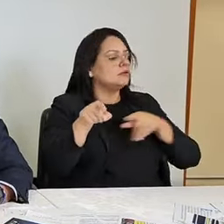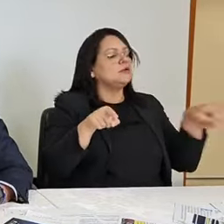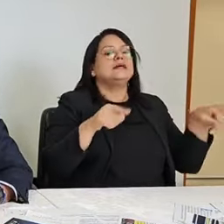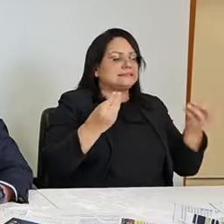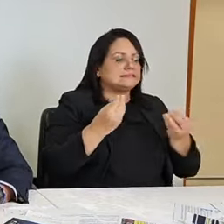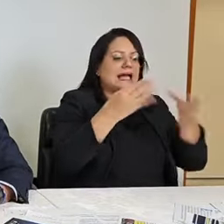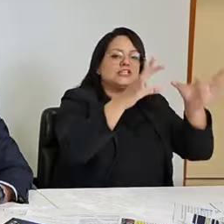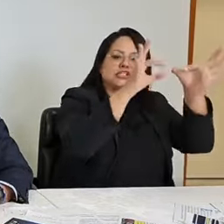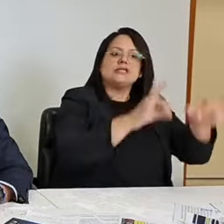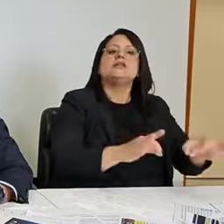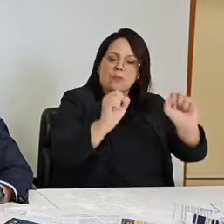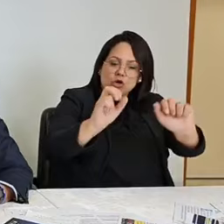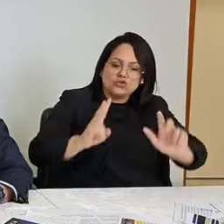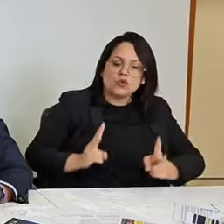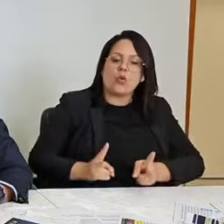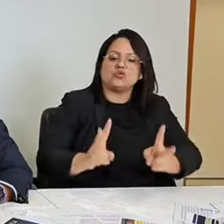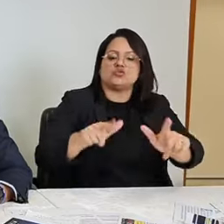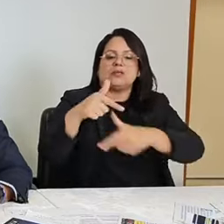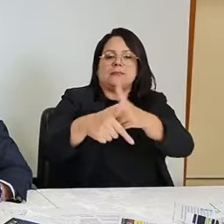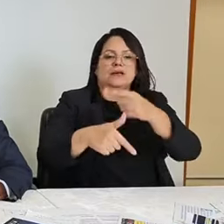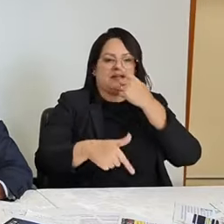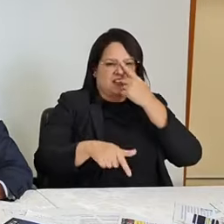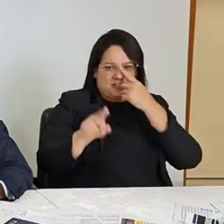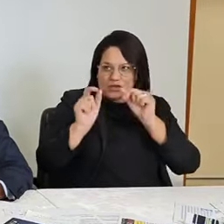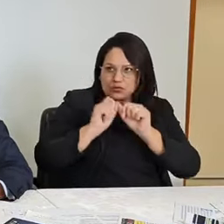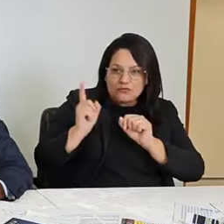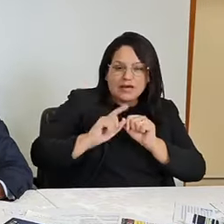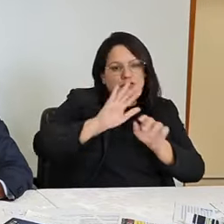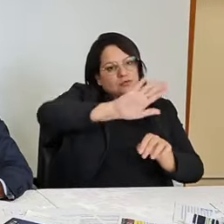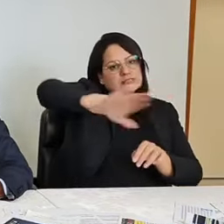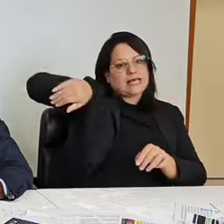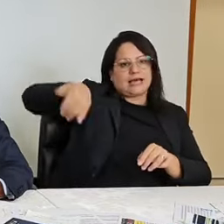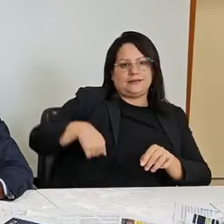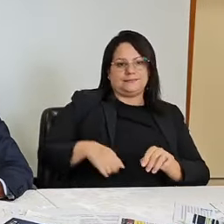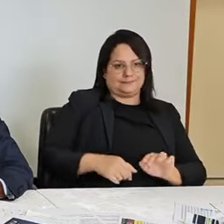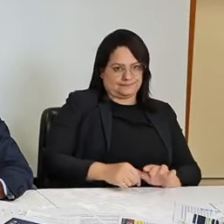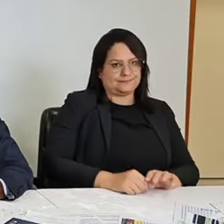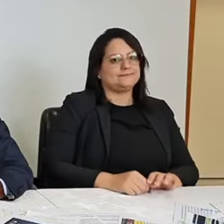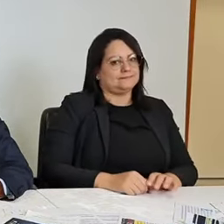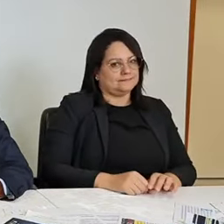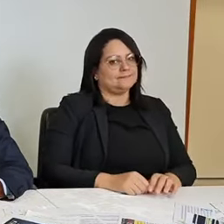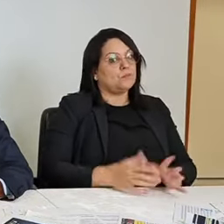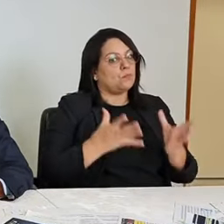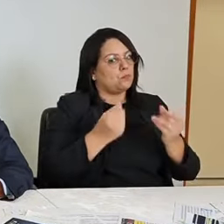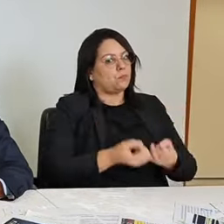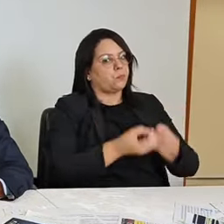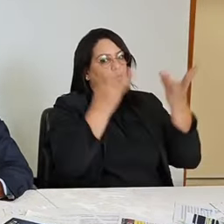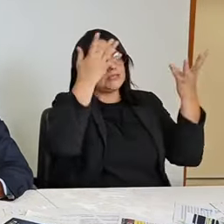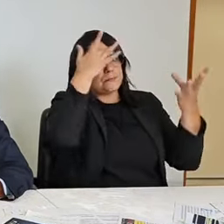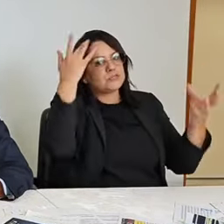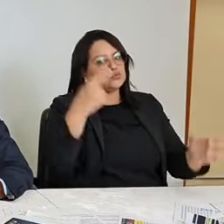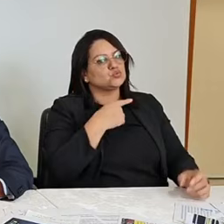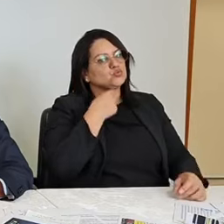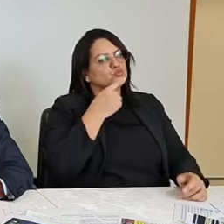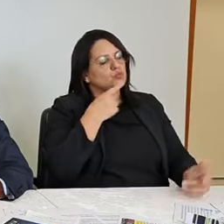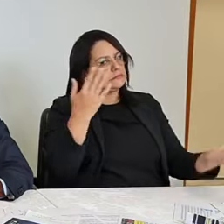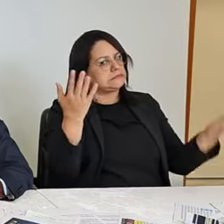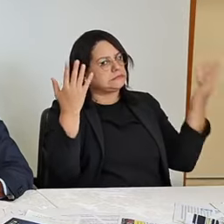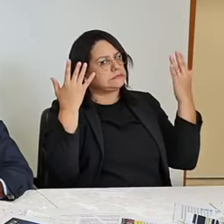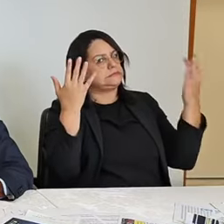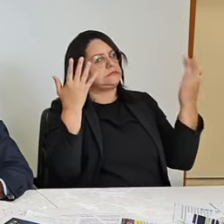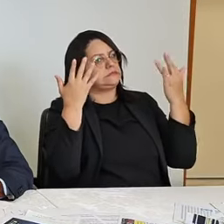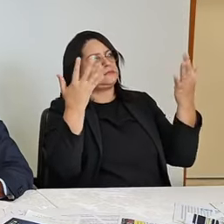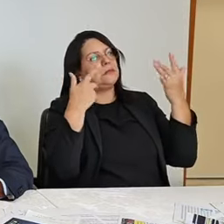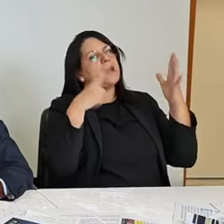às pessoas? Então continua operando. Não está prestando serviço ao cidadão? Então sai. Muita gente duvidava, mas os resultados estão